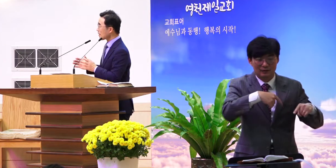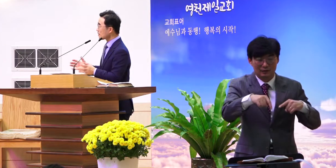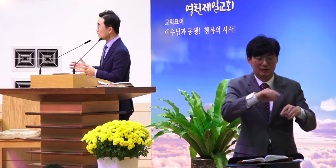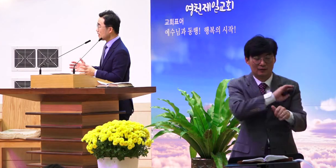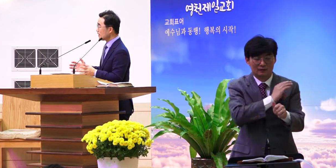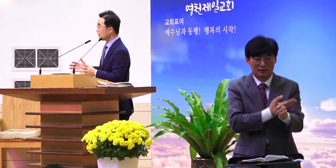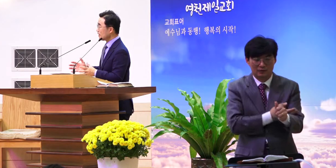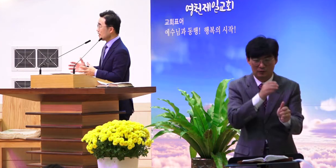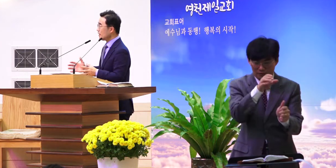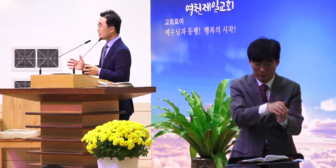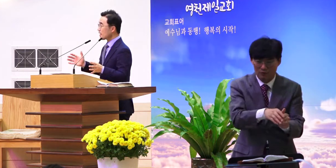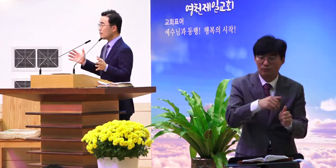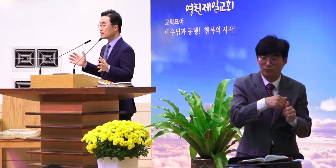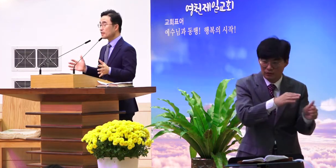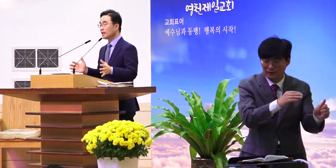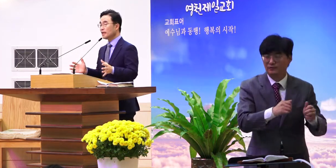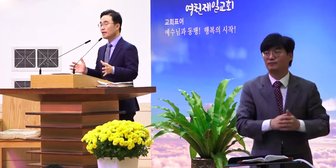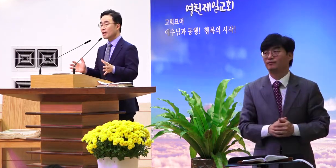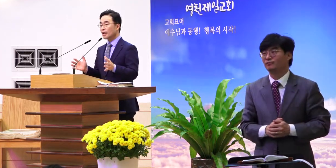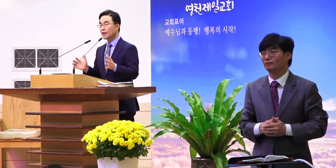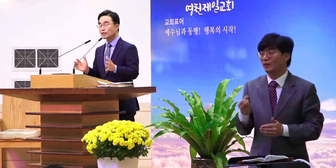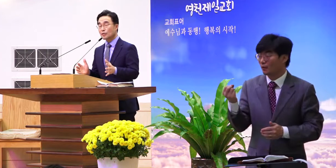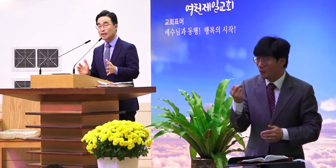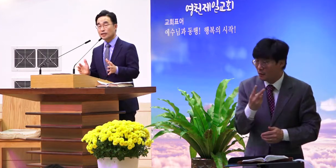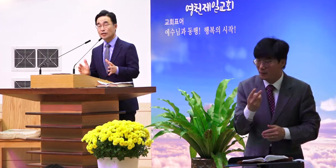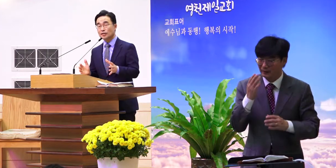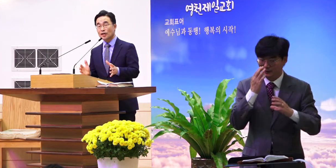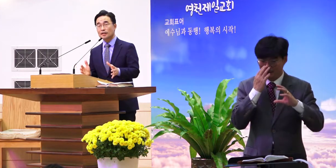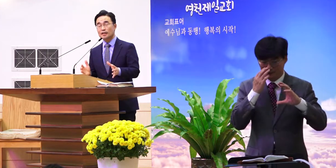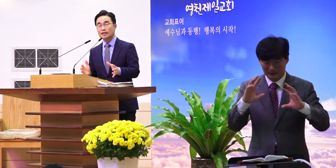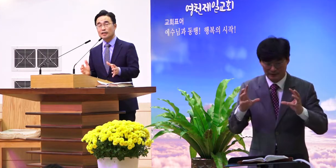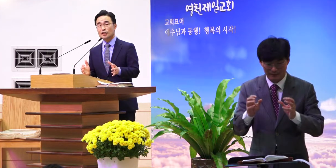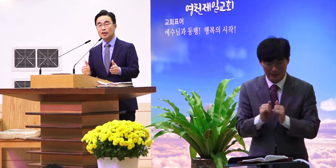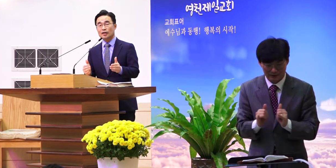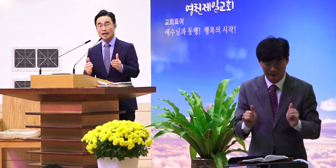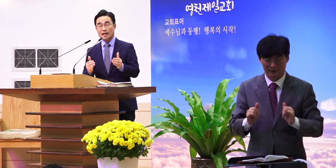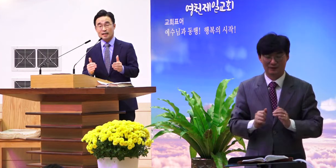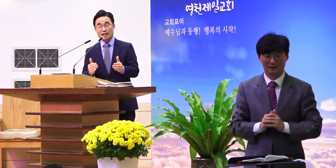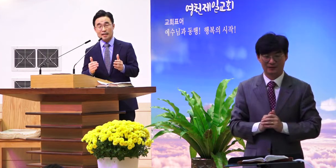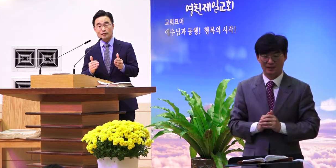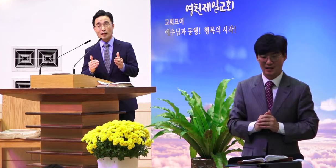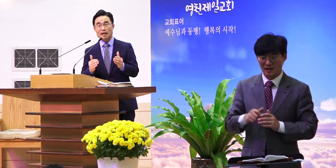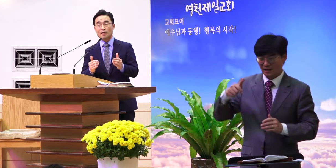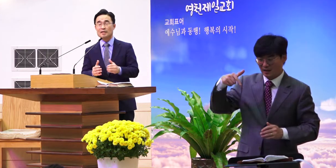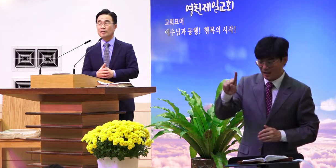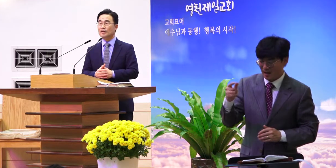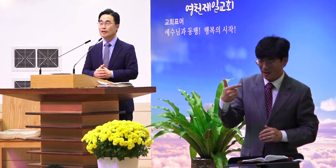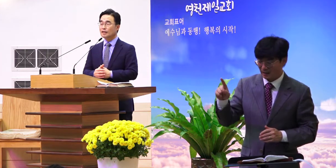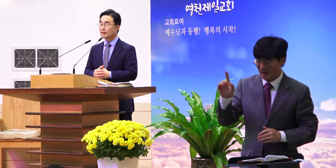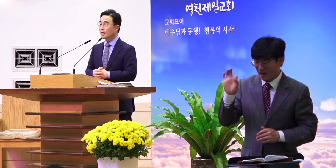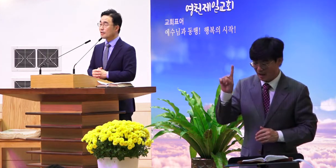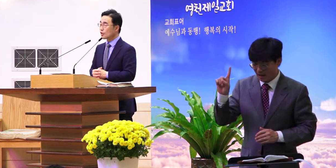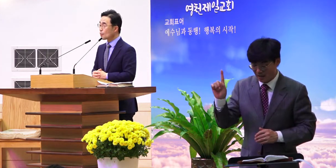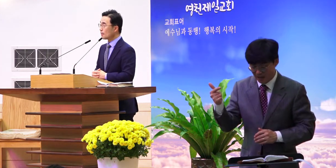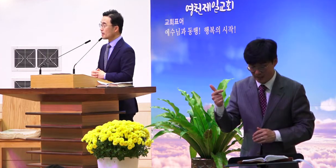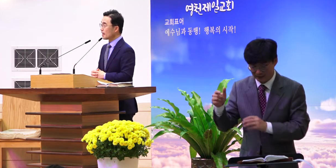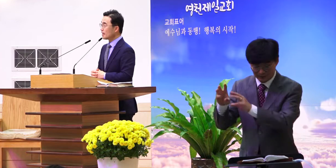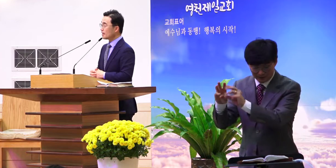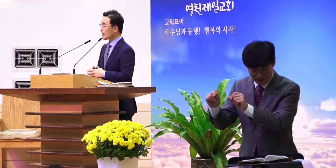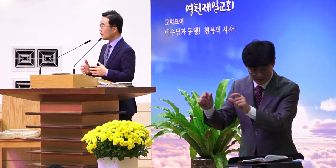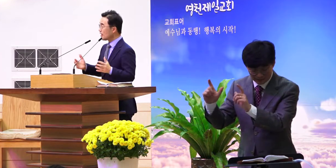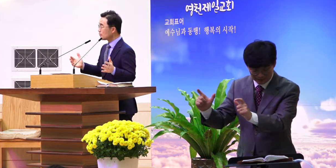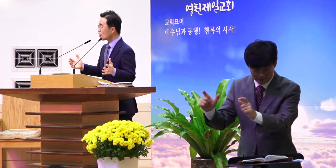하나님의 백성들, 이 이스라엘 백성들이 하나님이 약속하셨던 드디어 가나안 땅, 약속의 땅에 와서 그 땅을